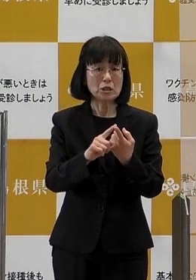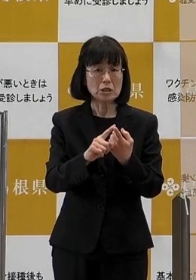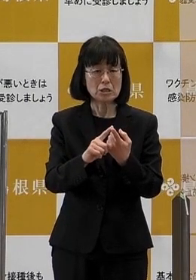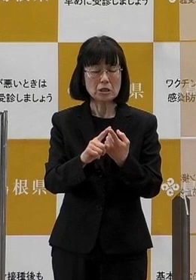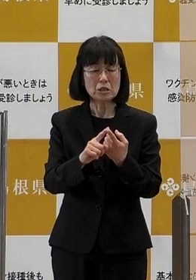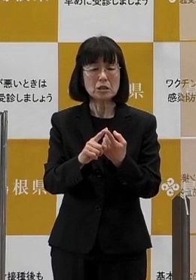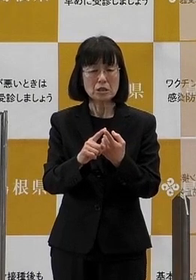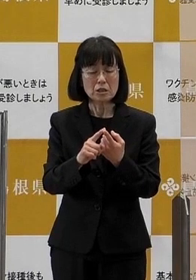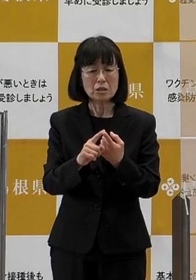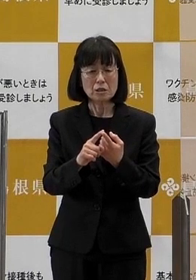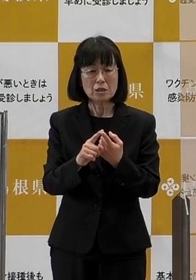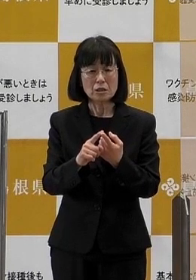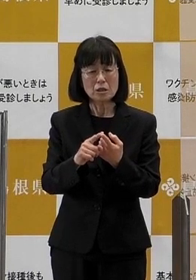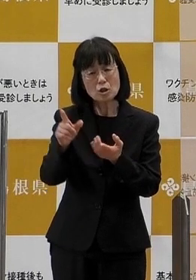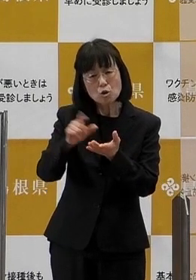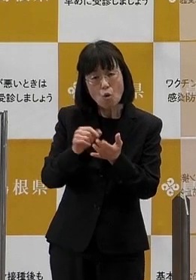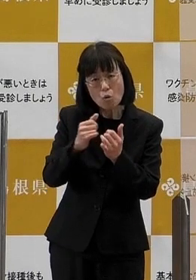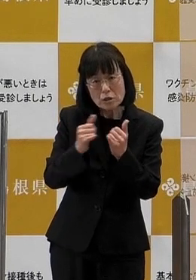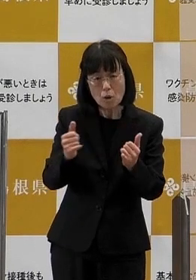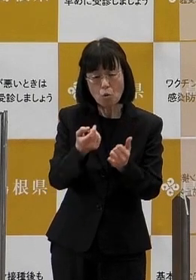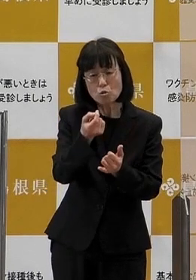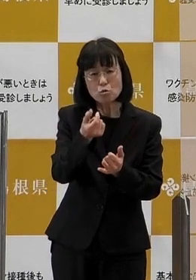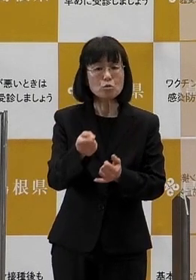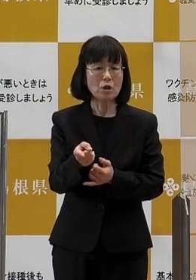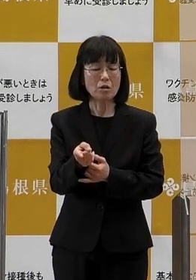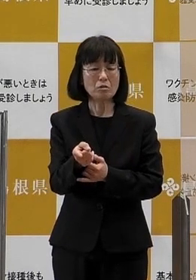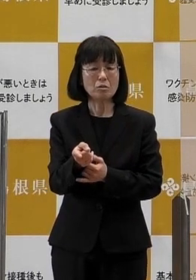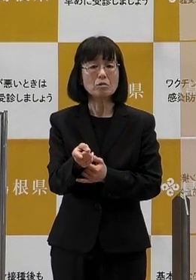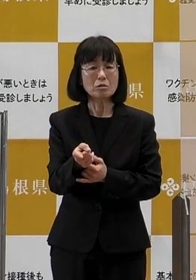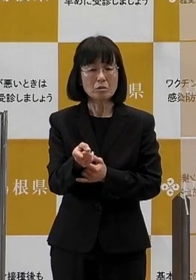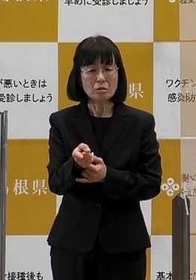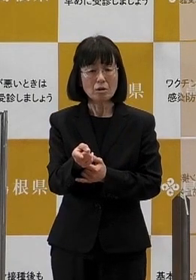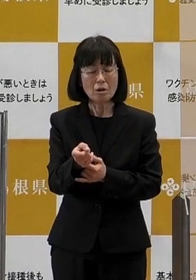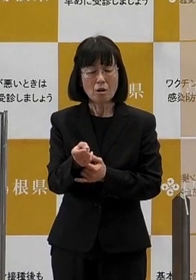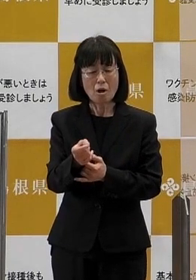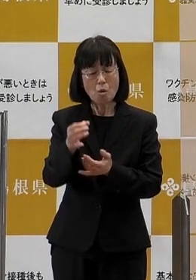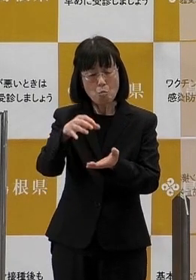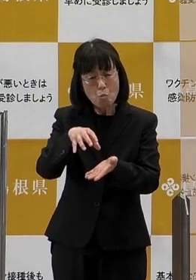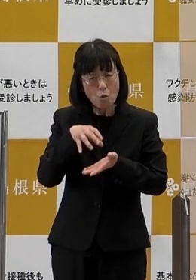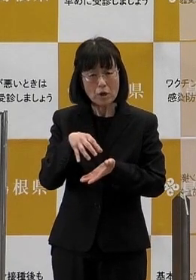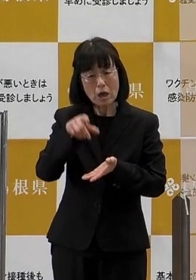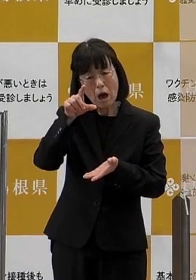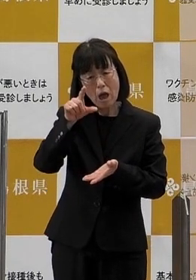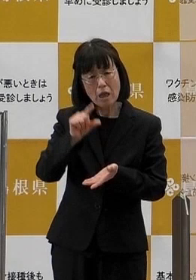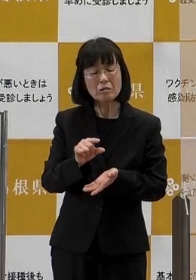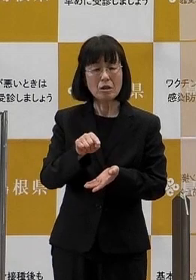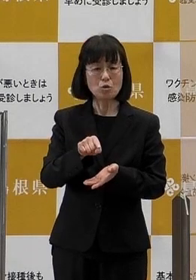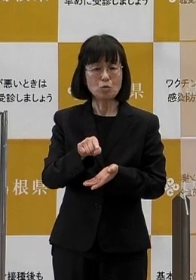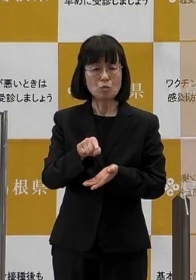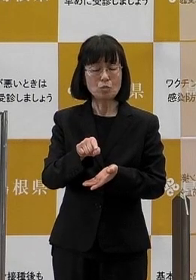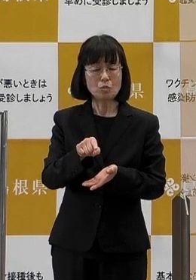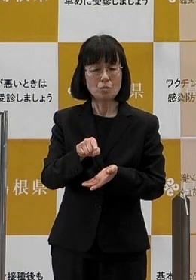ね、乗車されても売り上げはとても